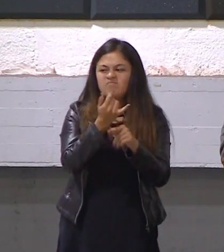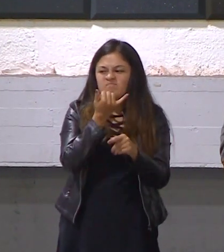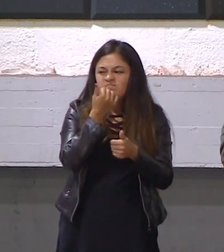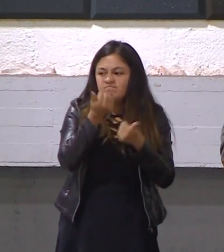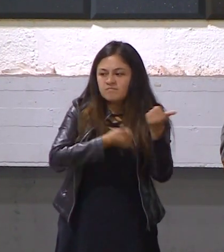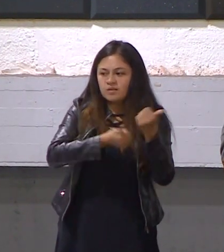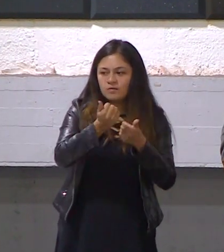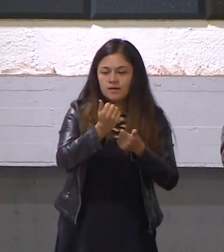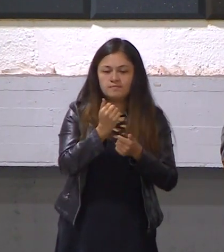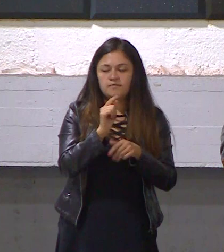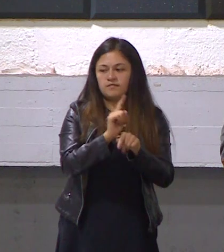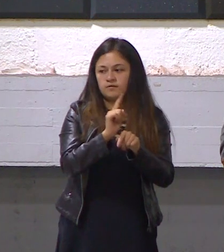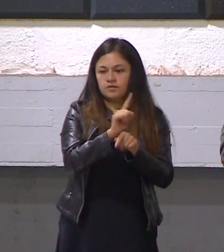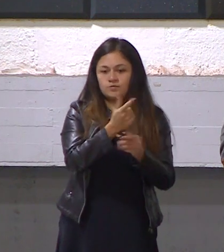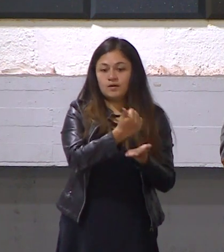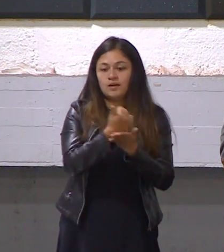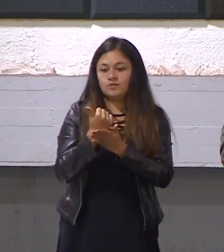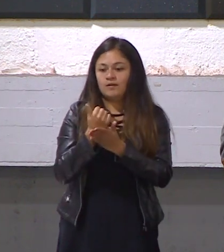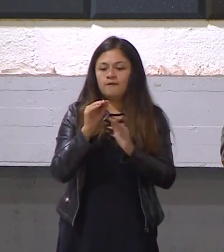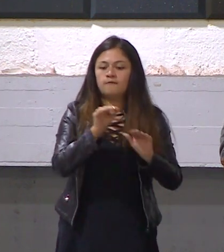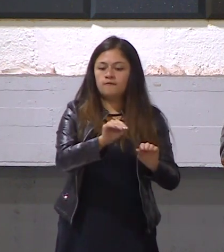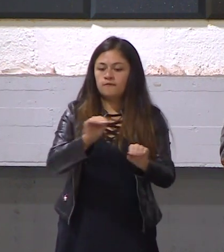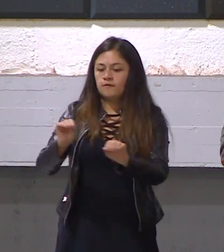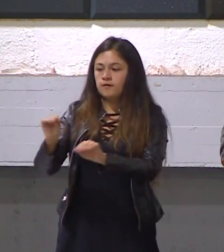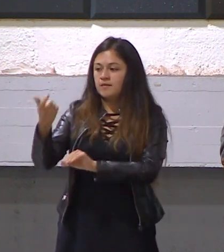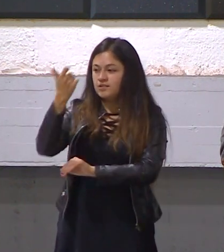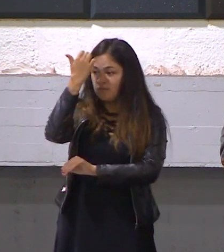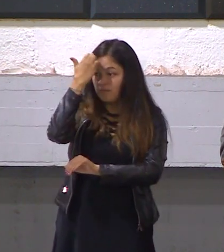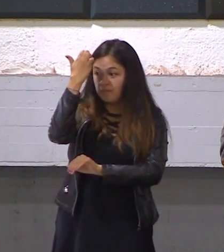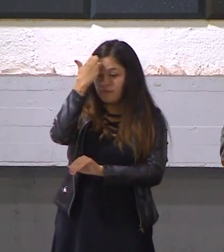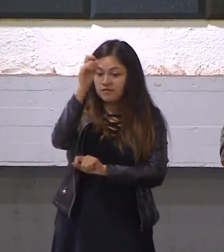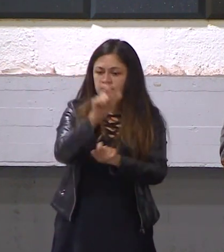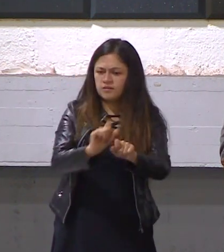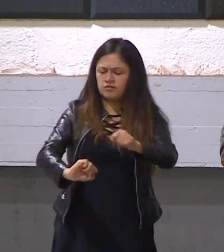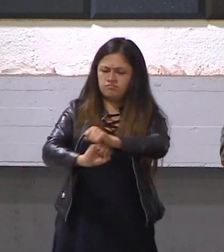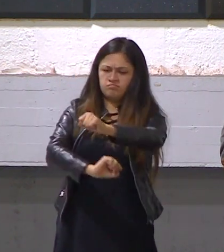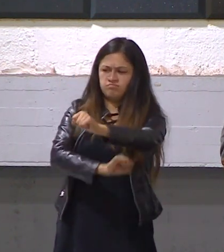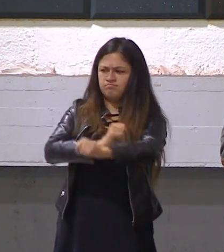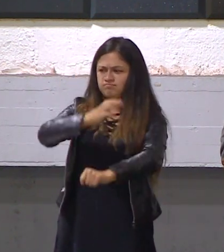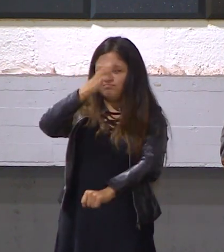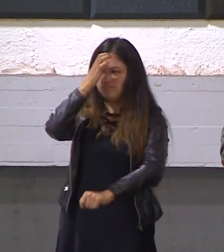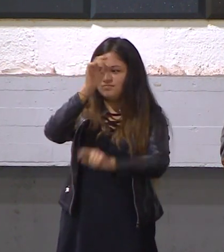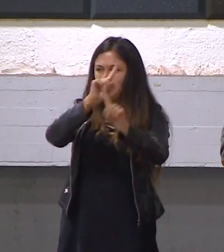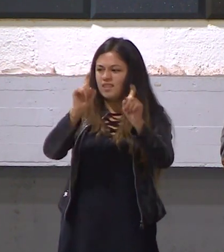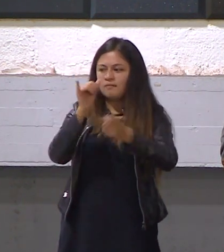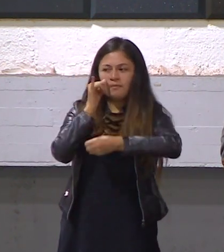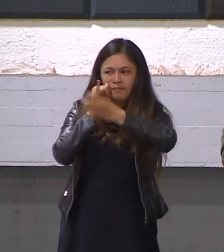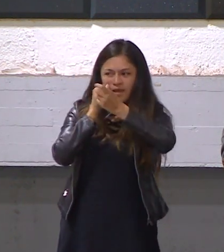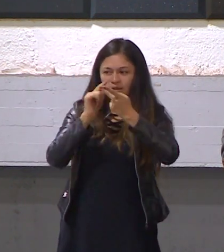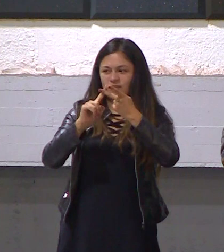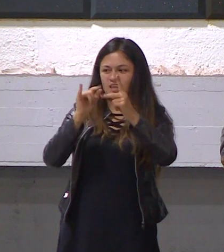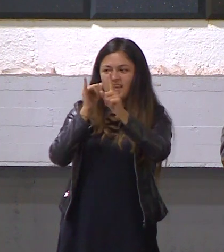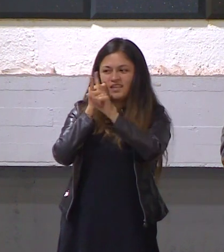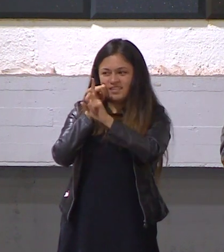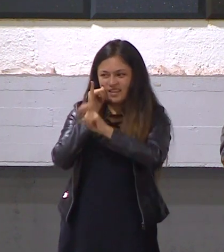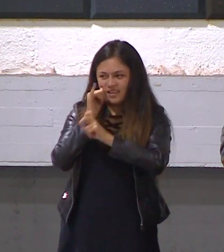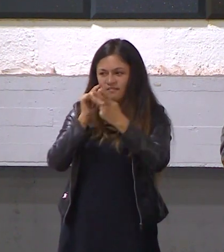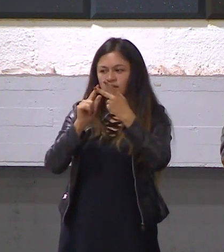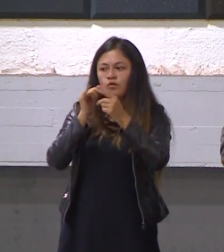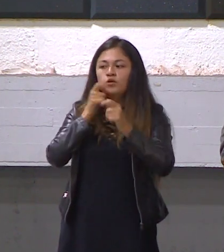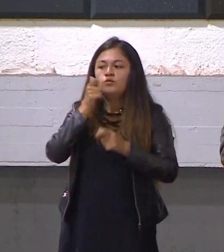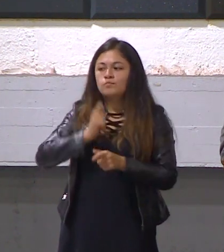la formación de profesores con bases sólidas en lo pedagógico científico y humanístico